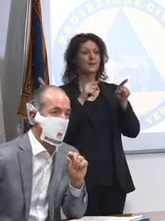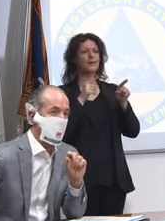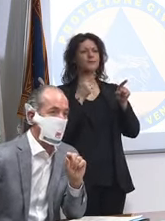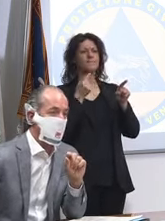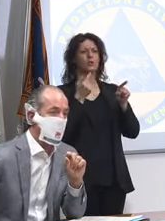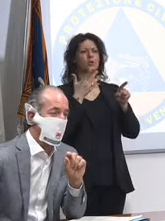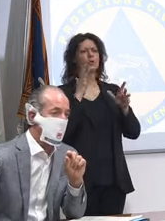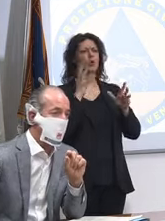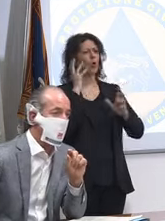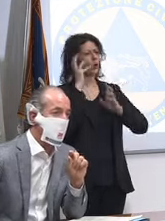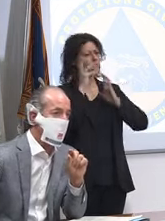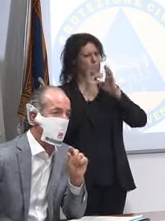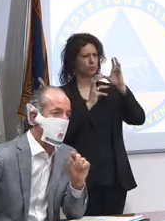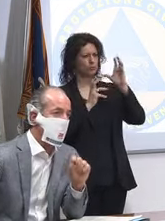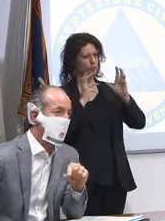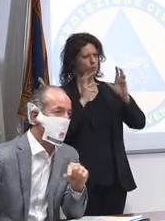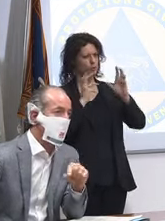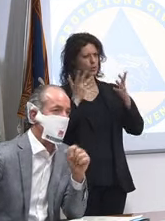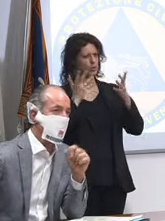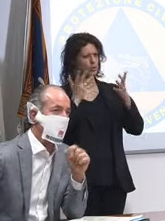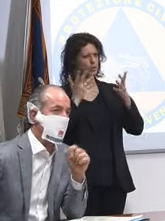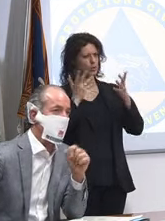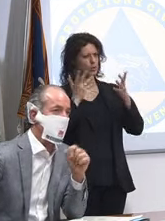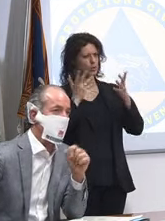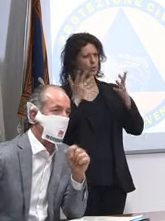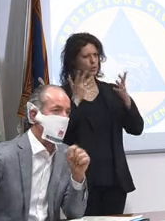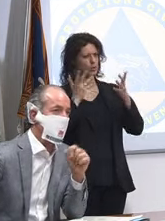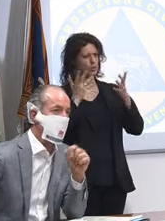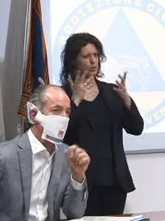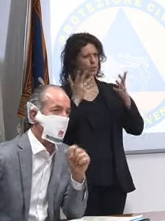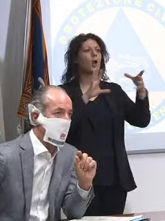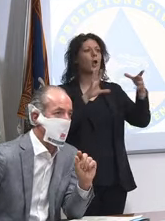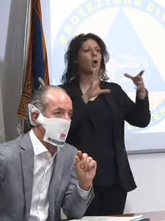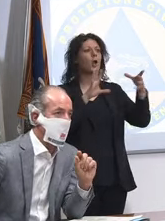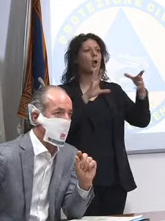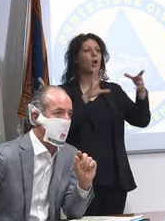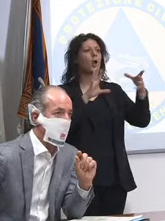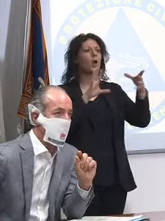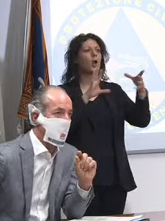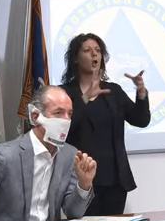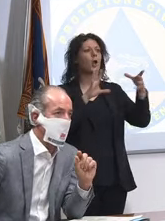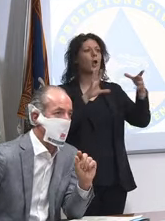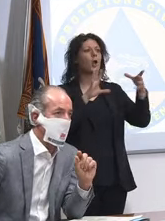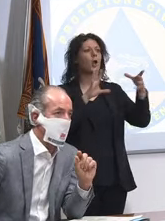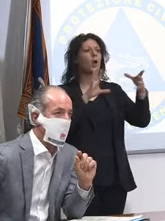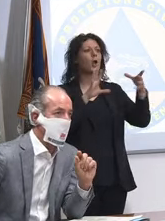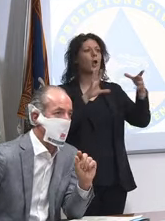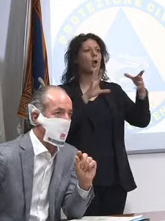modestamente da parte di qualcuno come il piano di sanità pubblica per il Veneto, non c'entra